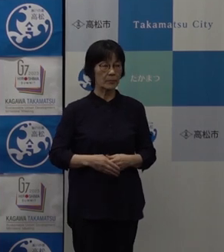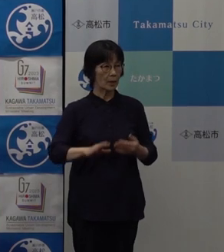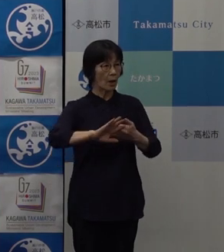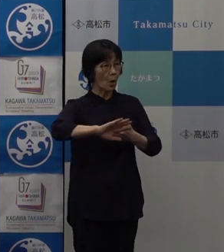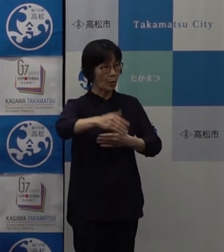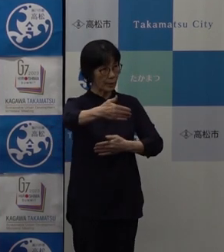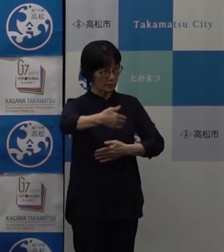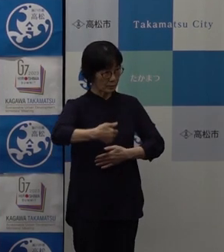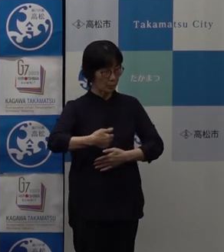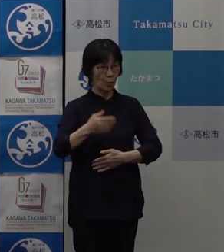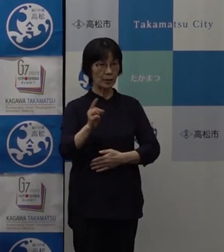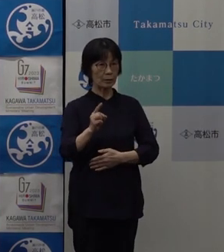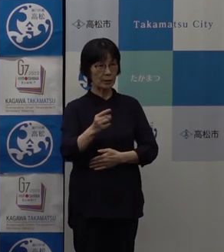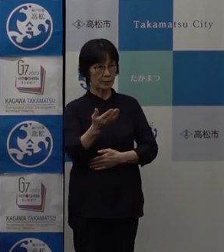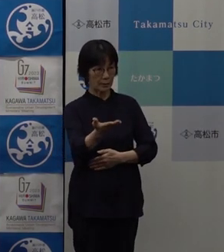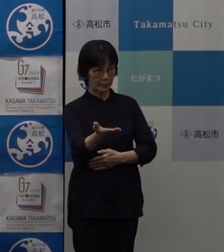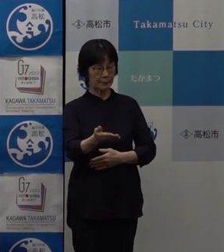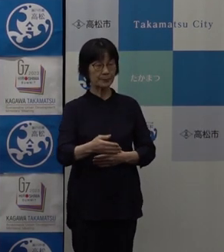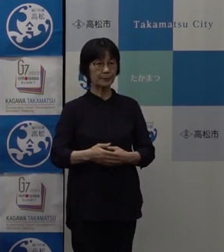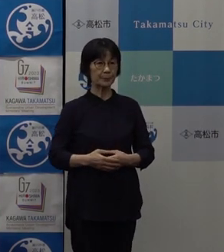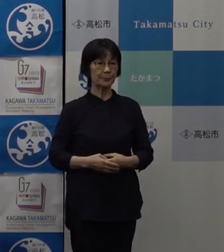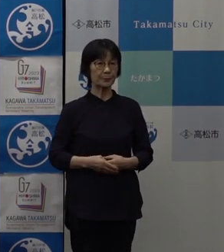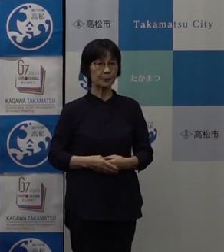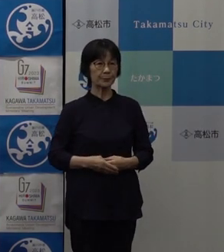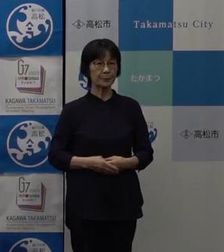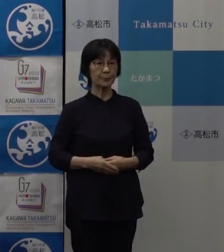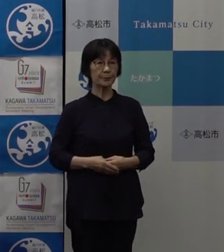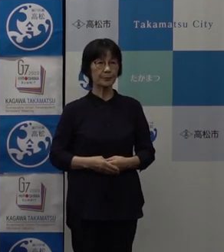他にございませんか。